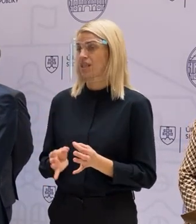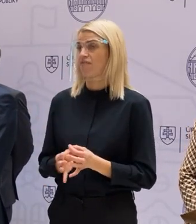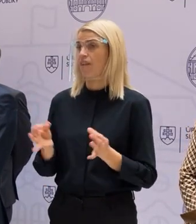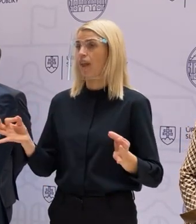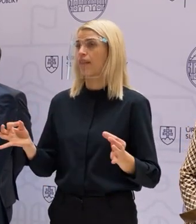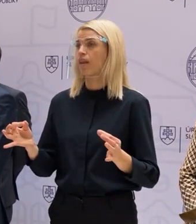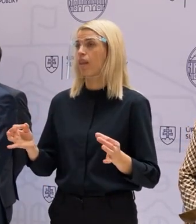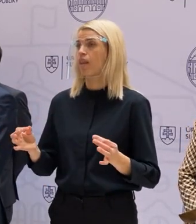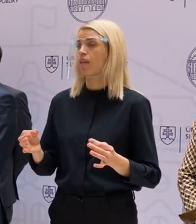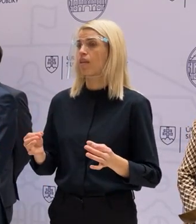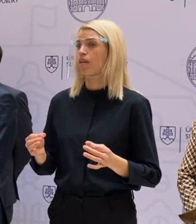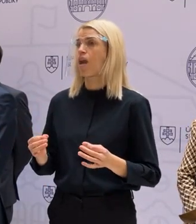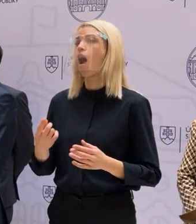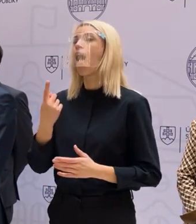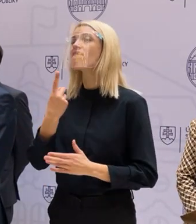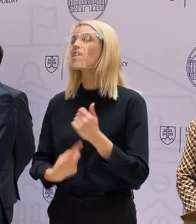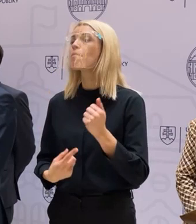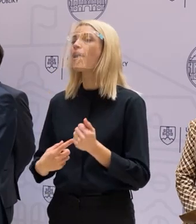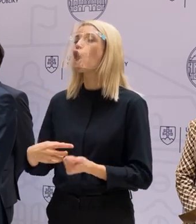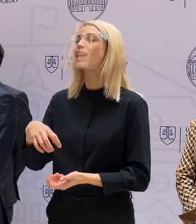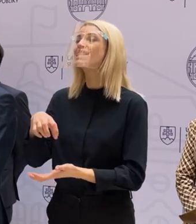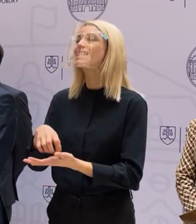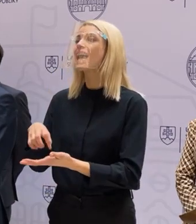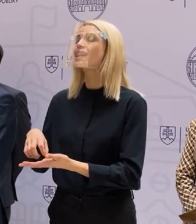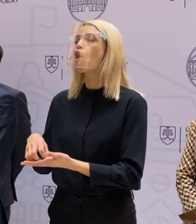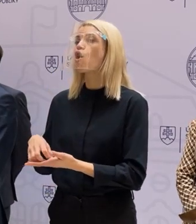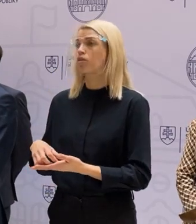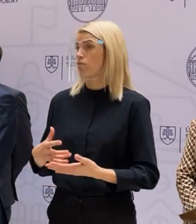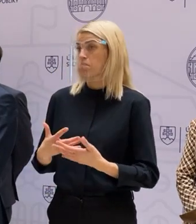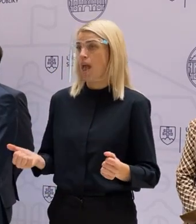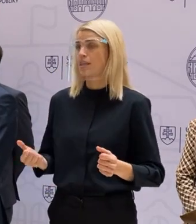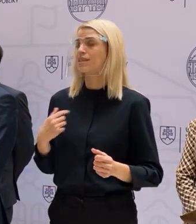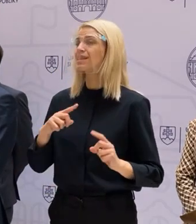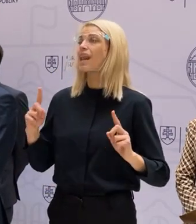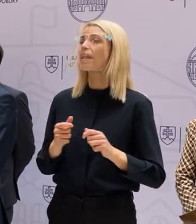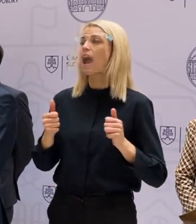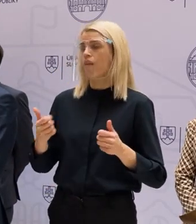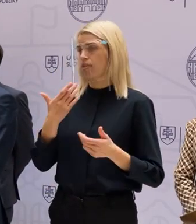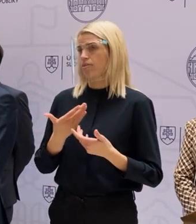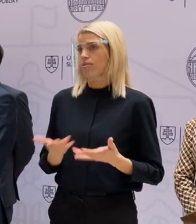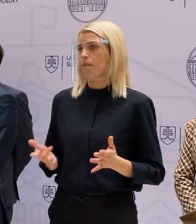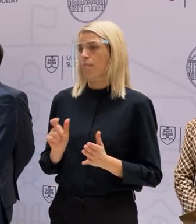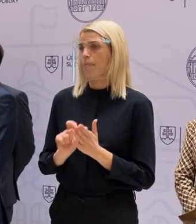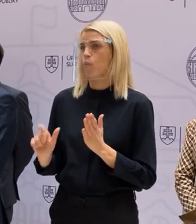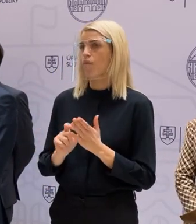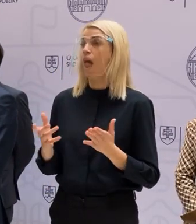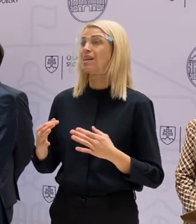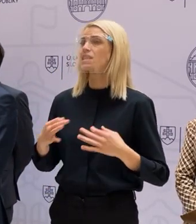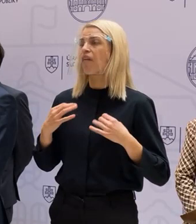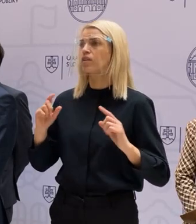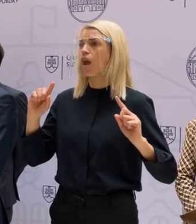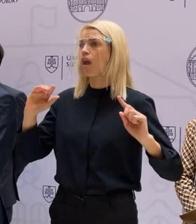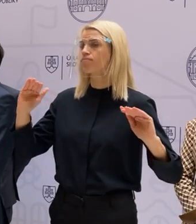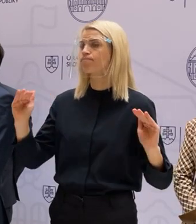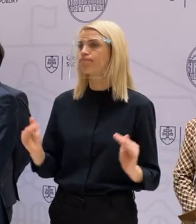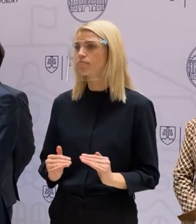a nerobilo by to výpadky v sektoroch, by bolo zbytočné skracovať karanténu. Pokiaľ uvidíme, že dochádza k výpadku či už zdravotníckych pracovníkov, iných pracovníkov, tak